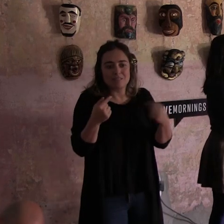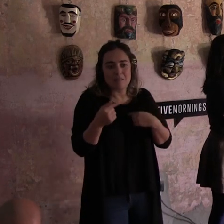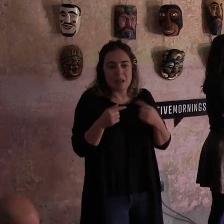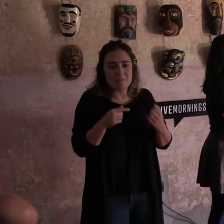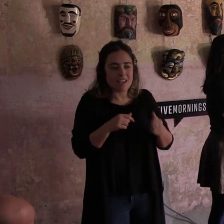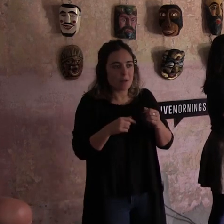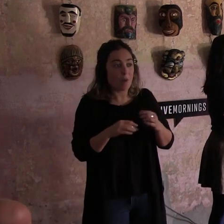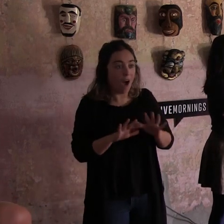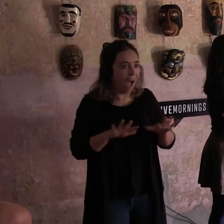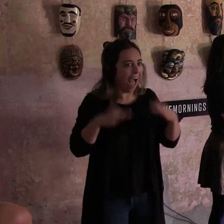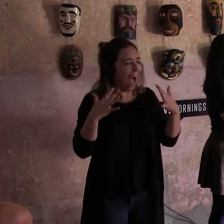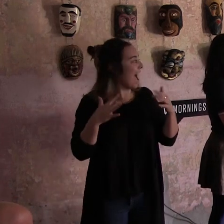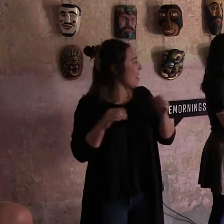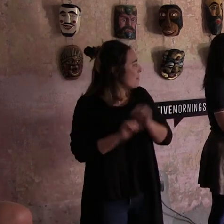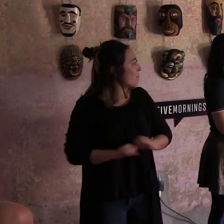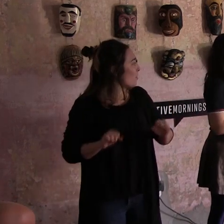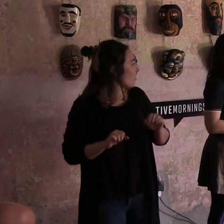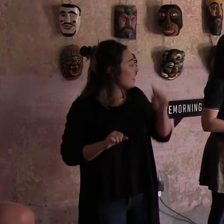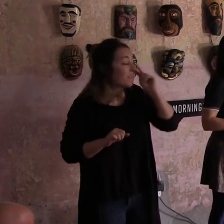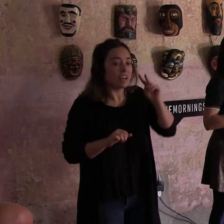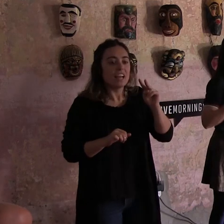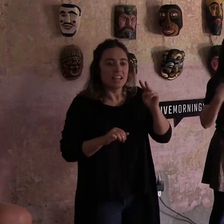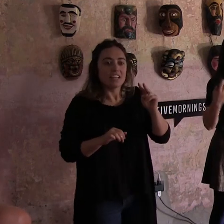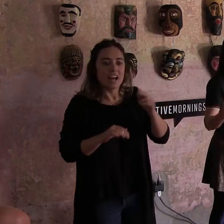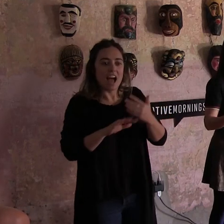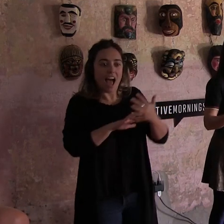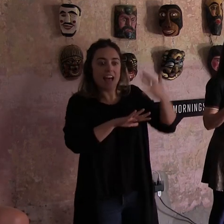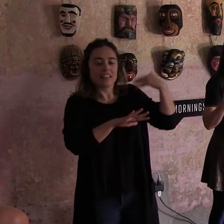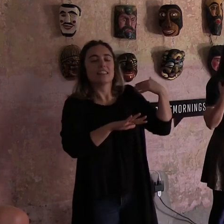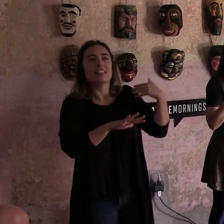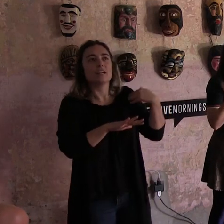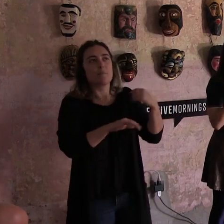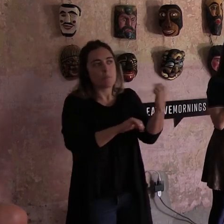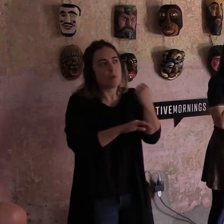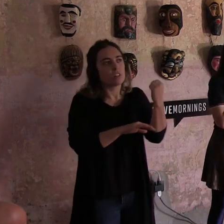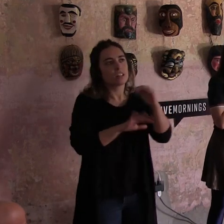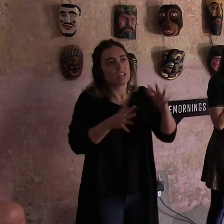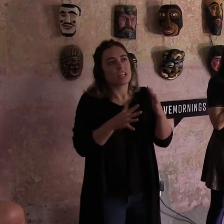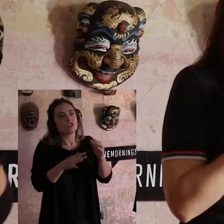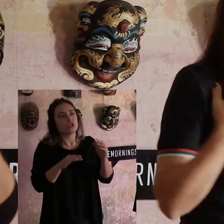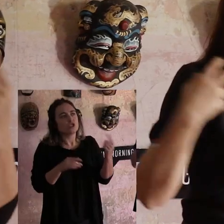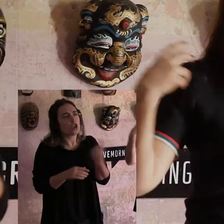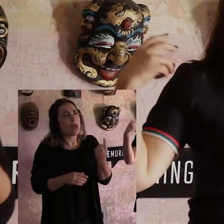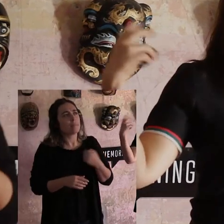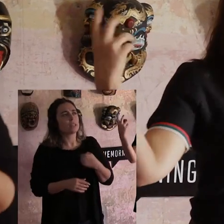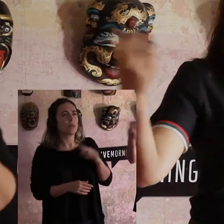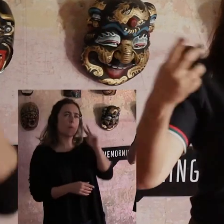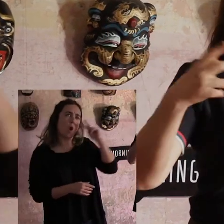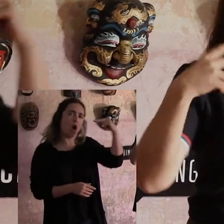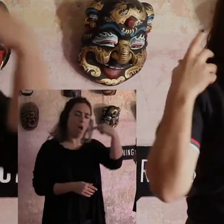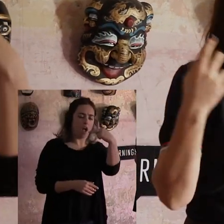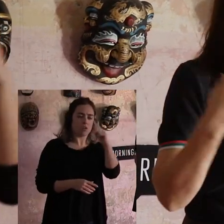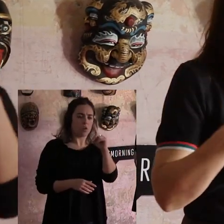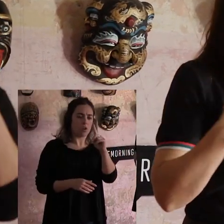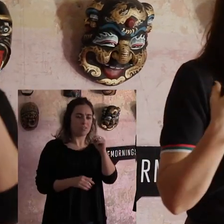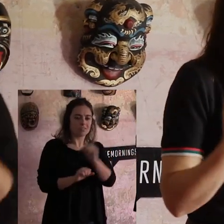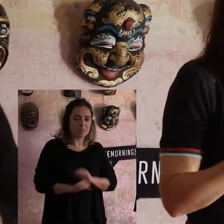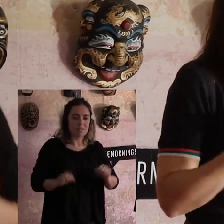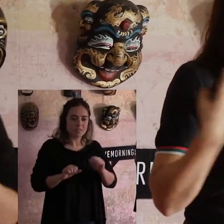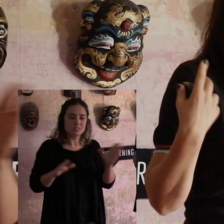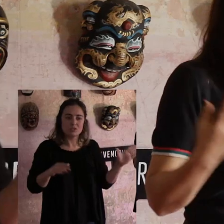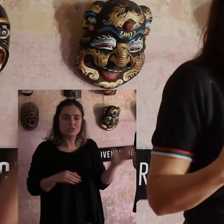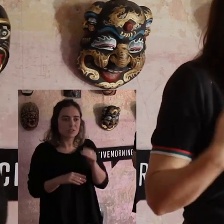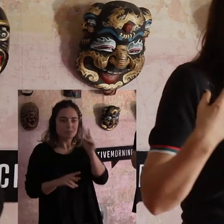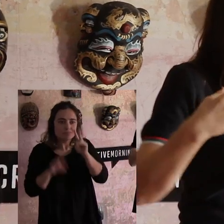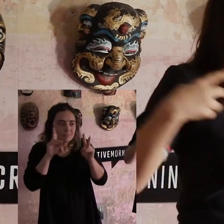todos mis compañeros, para mí eso es algo importante, siempre no estoy solo viéndome a mí, sino debe ser por todo también